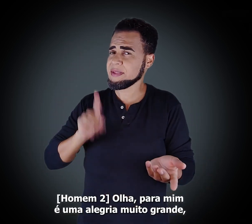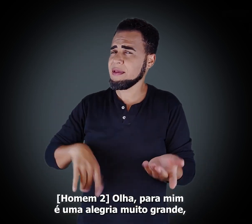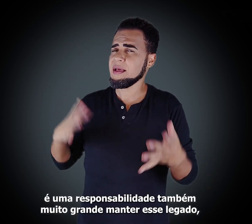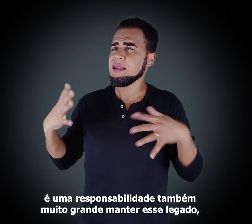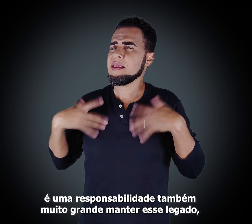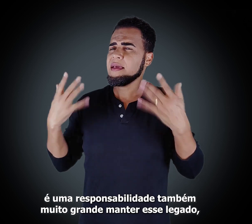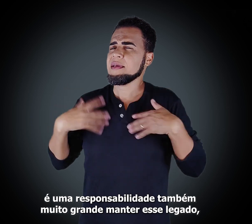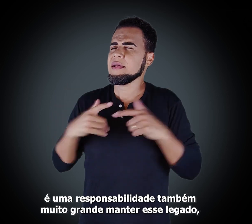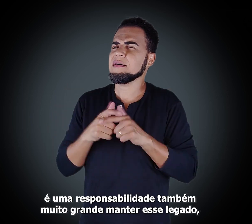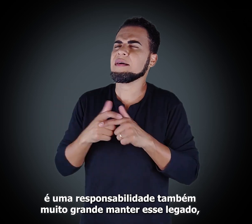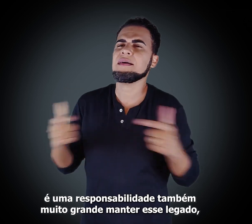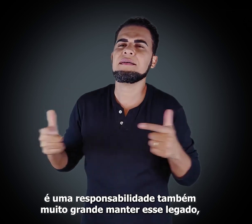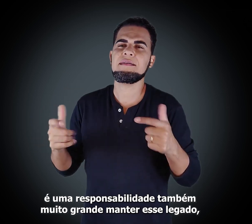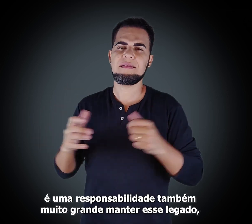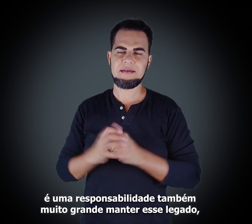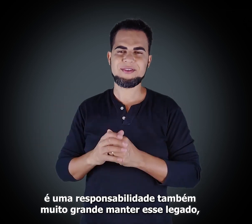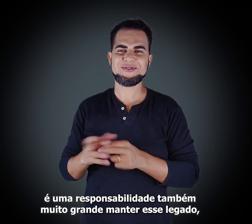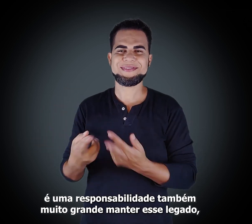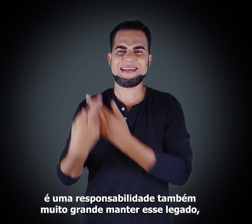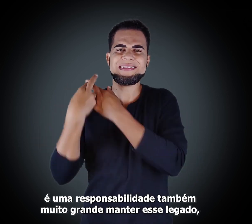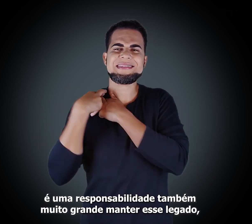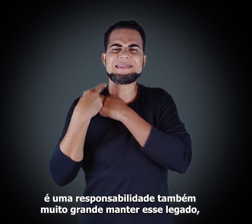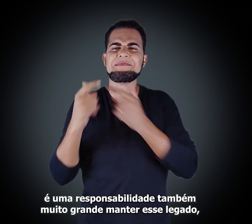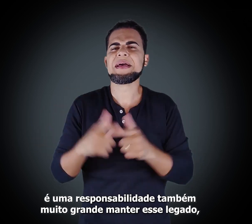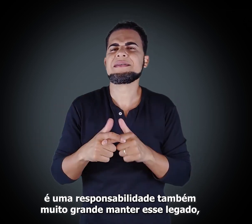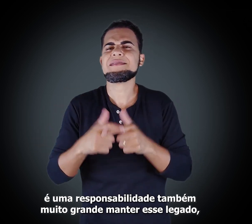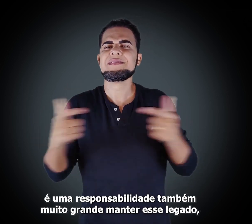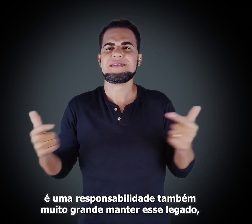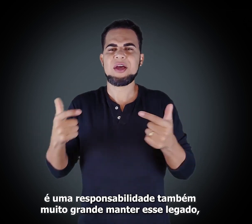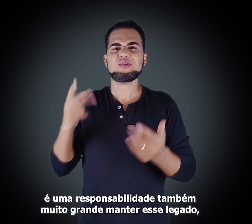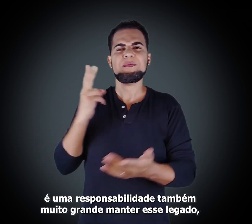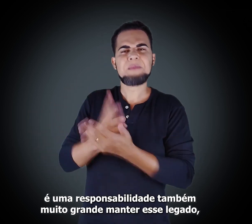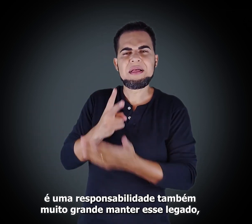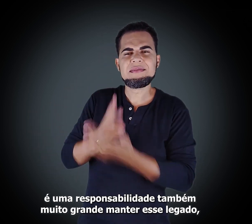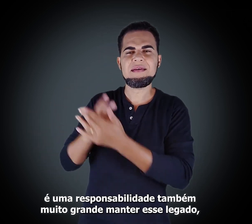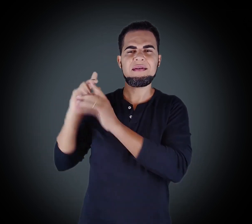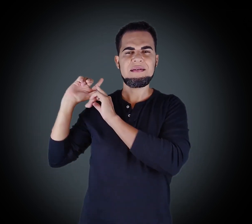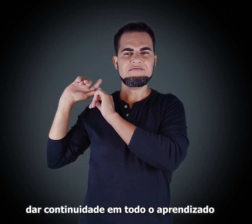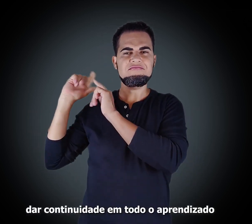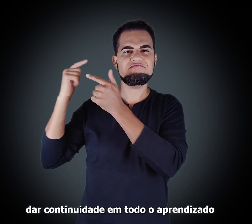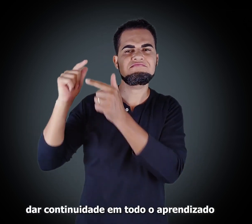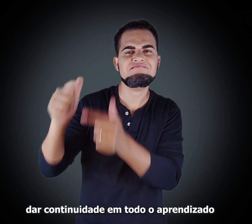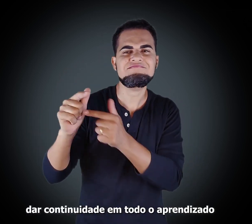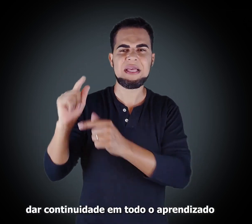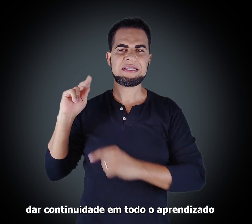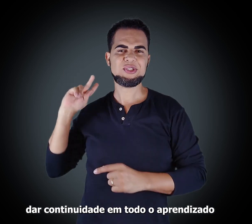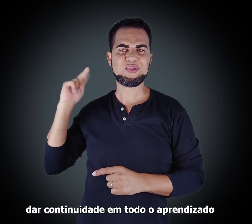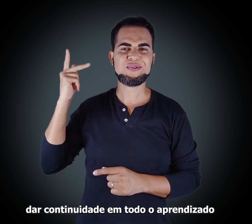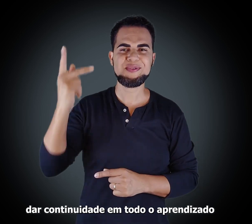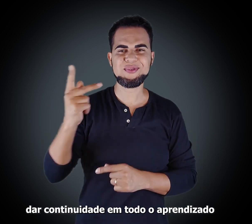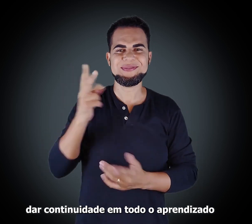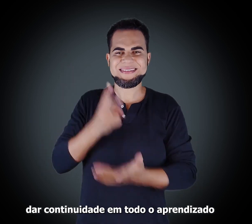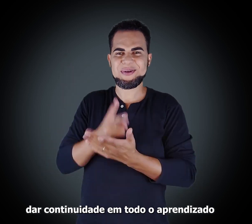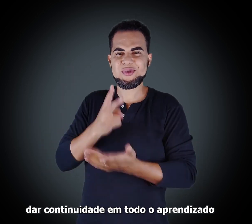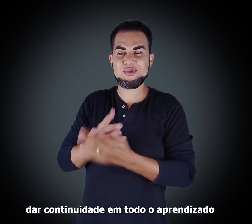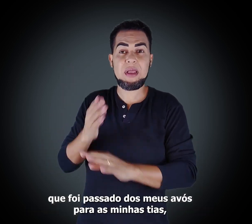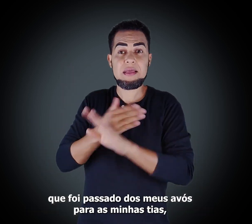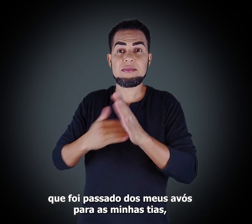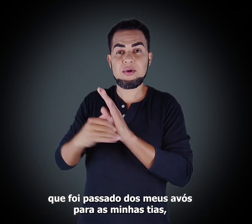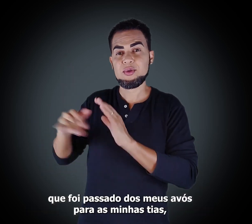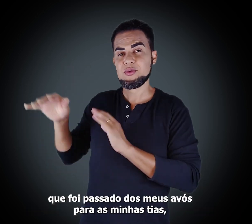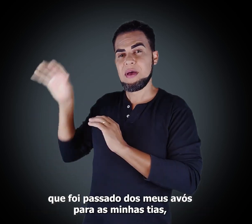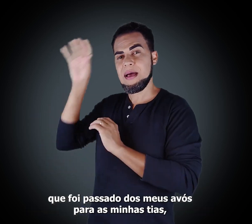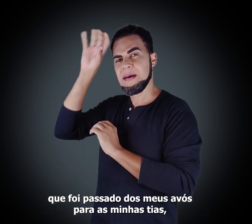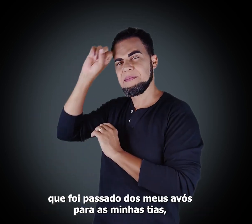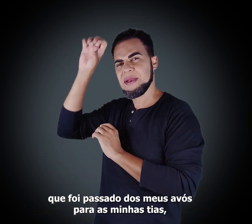muito grande, é uma responsabilidade também muito grande manter esse legado, dar continuidade em todo o aprendizado